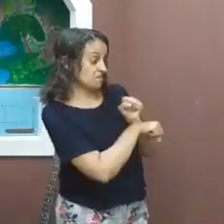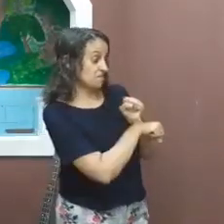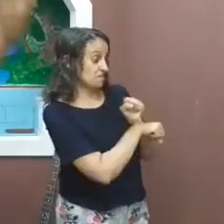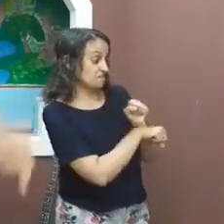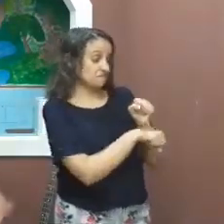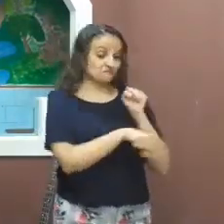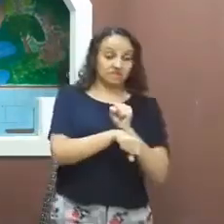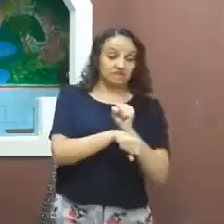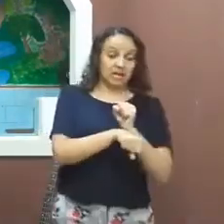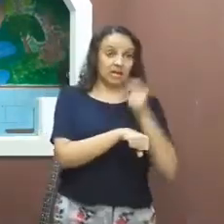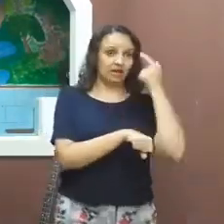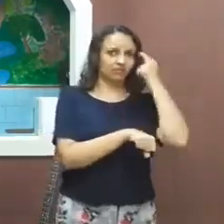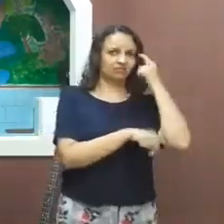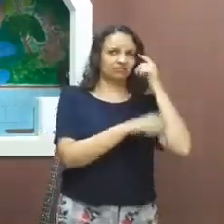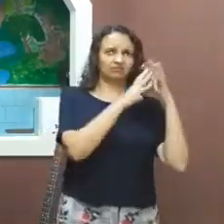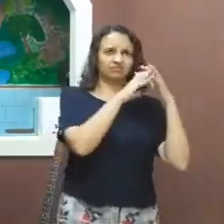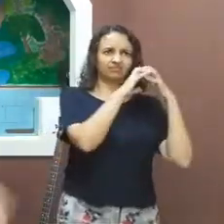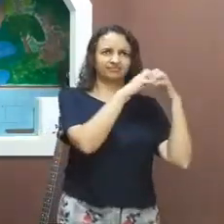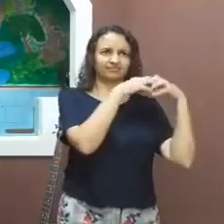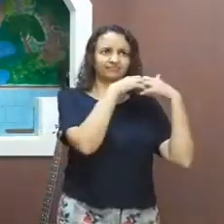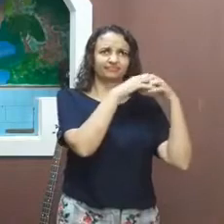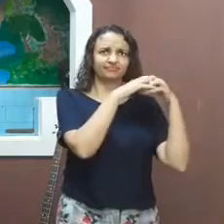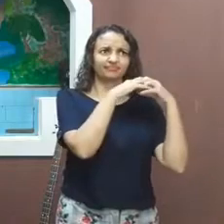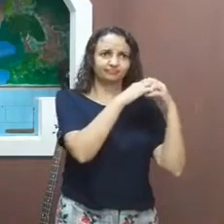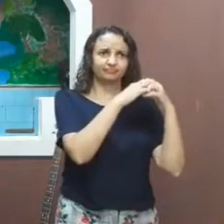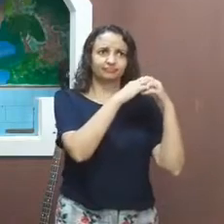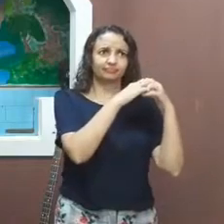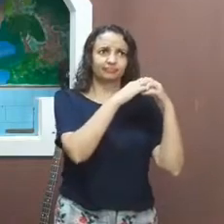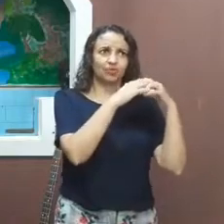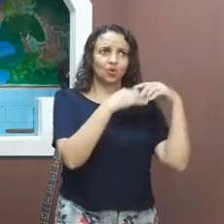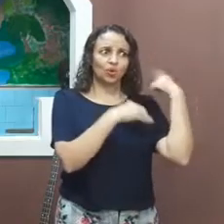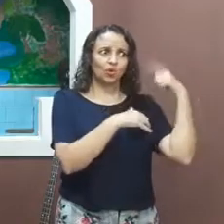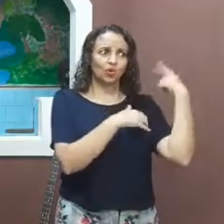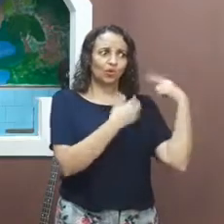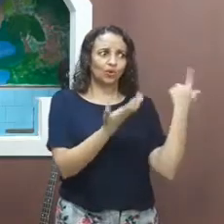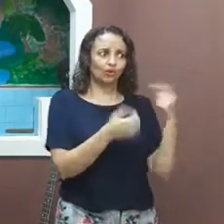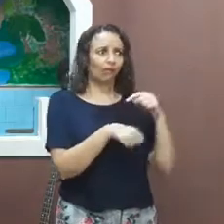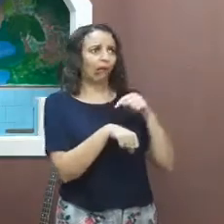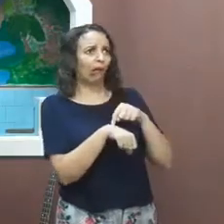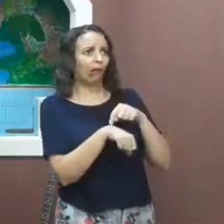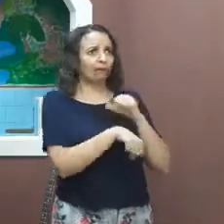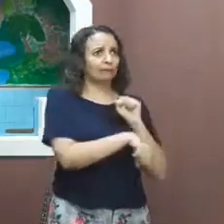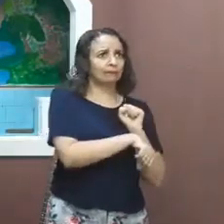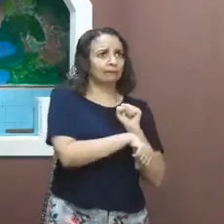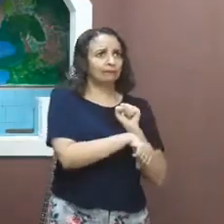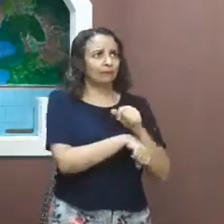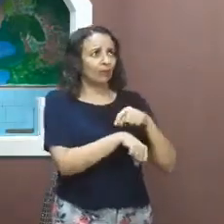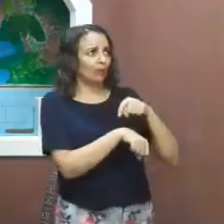um tilt na cabeça da criança. Que hora que fica quieto, ele vai aprender depois. Que hora que fica quieto, ela não fica.